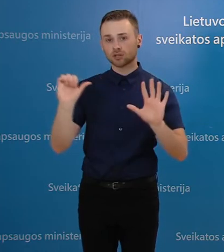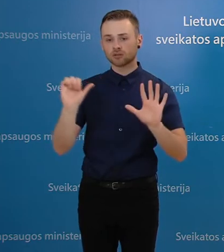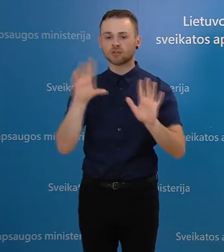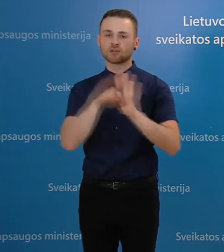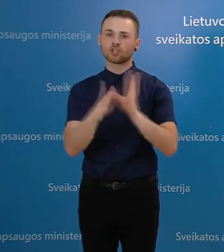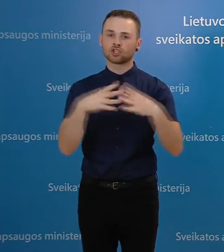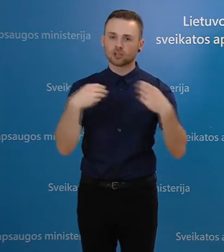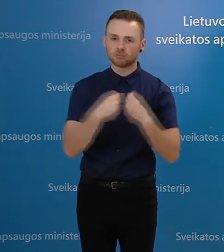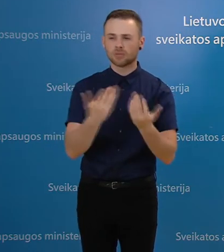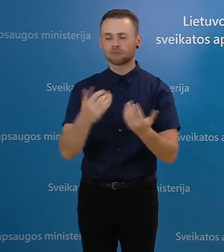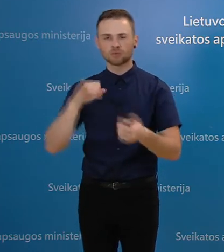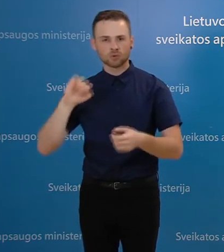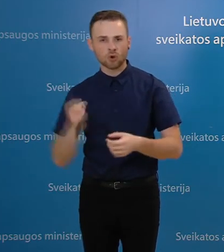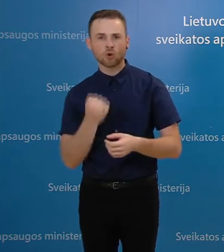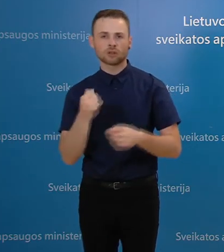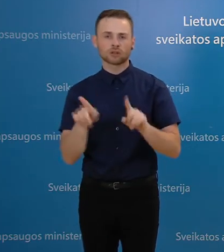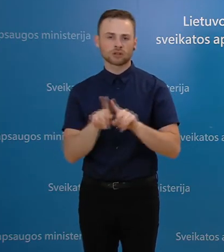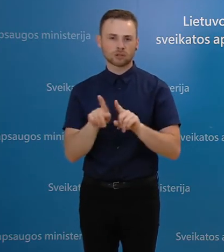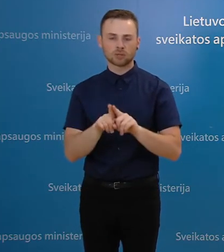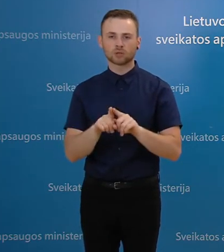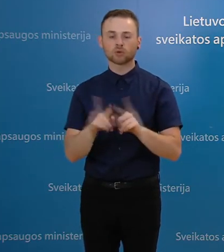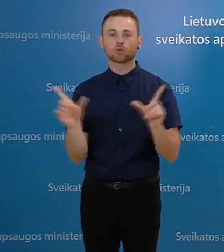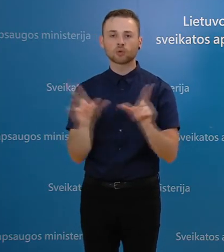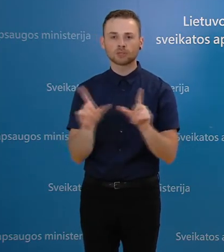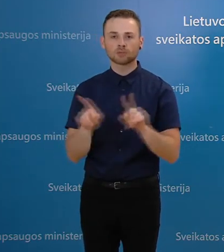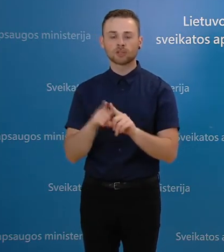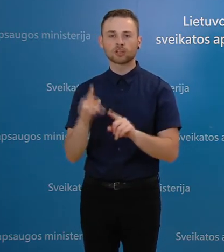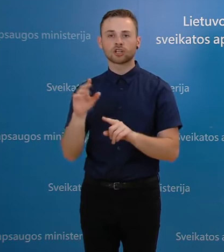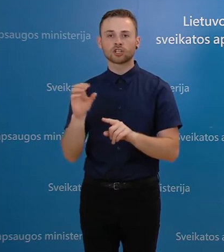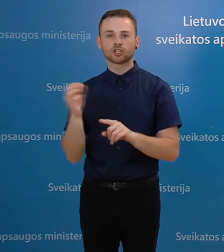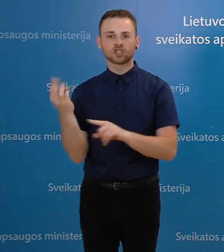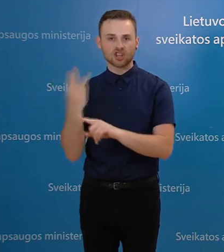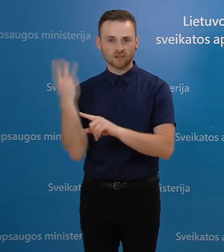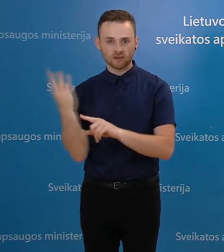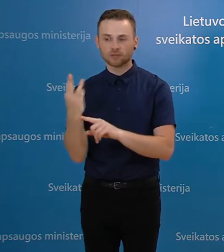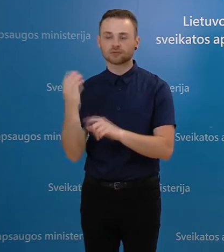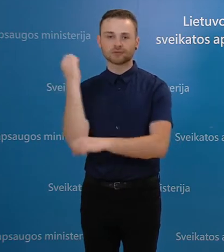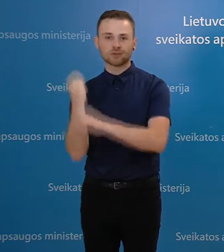ir draugai, ir įvairių Ukmergės bei Širvintų rajono įstaigų darbuotojai.